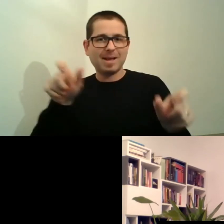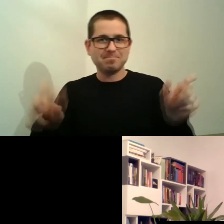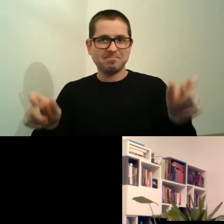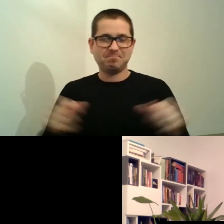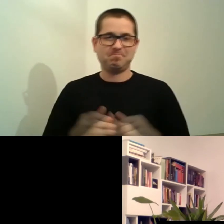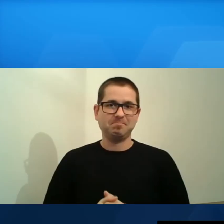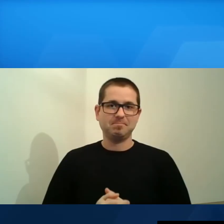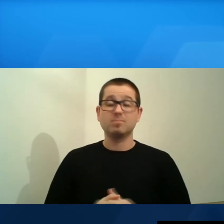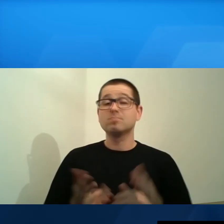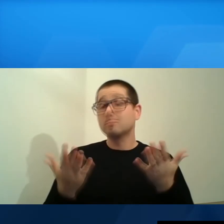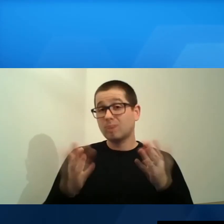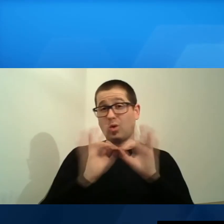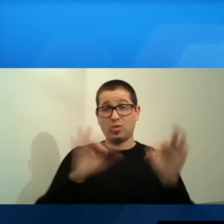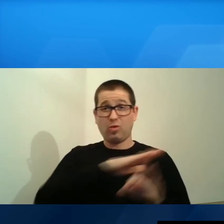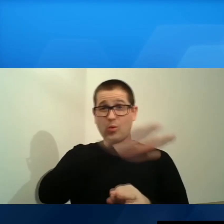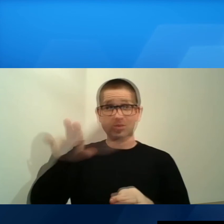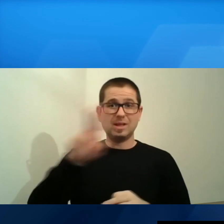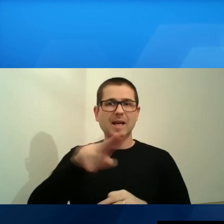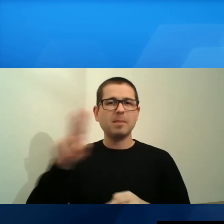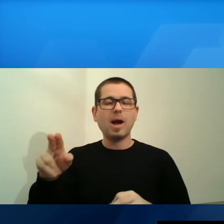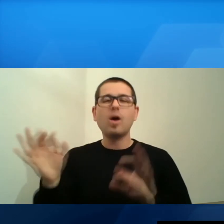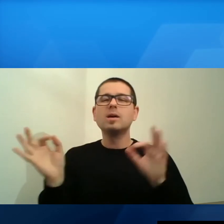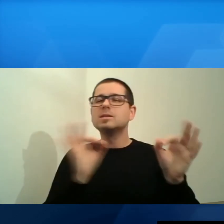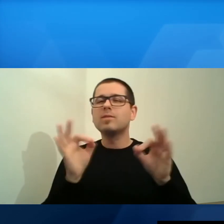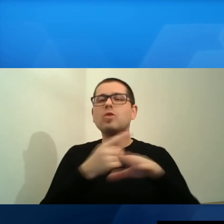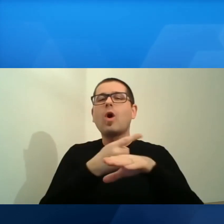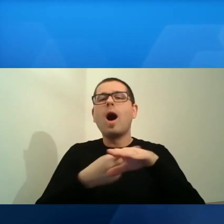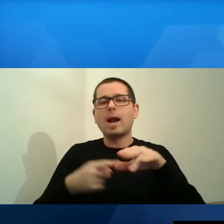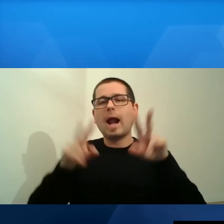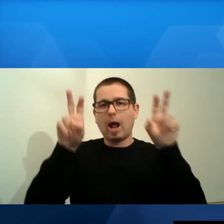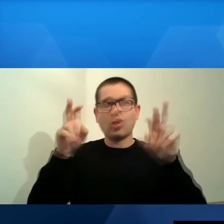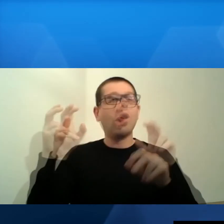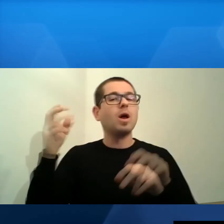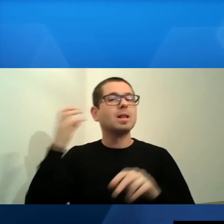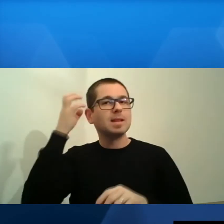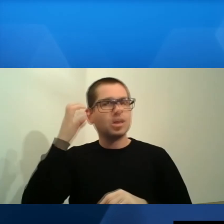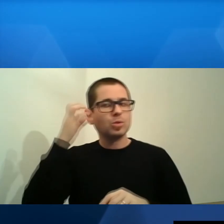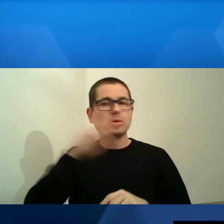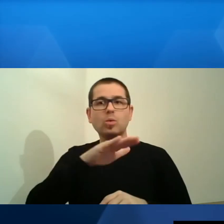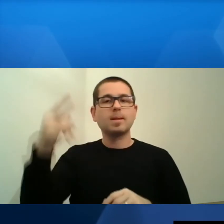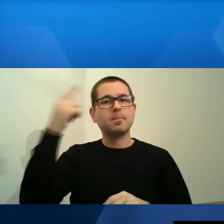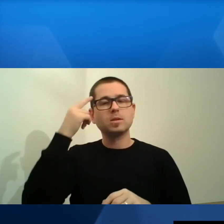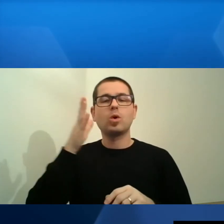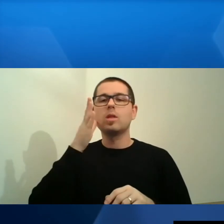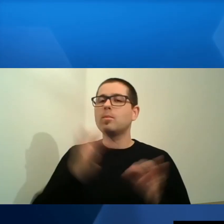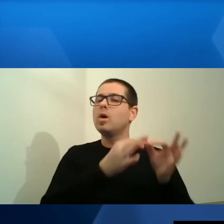Gotovo vsi, ki imajo svežo rano, svež tinitus, si mislijo, da jim bo to do konca